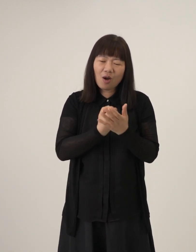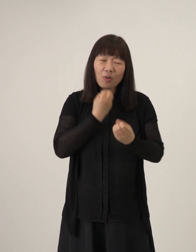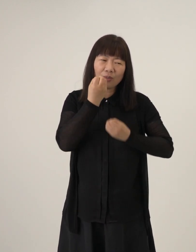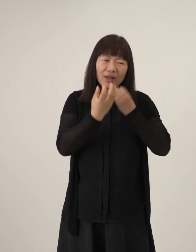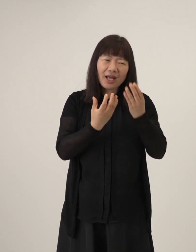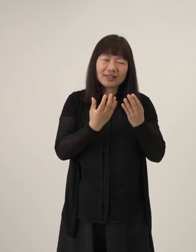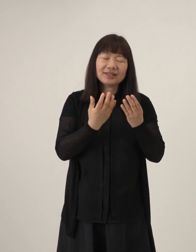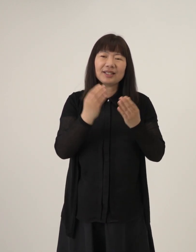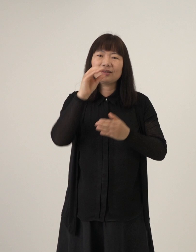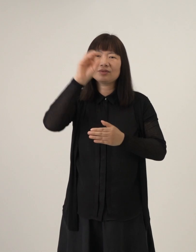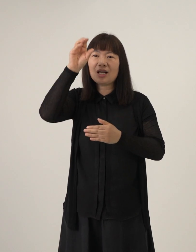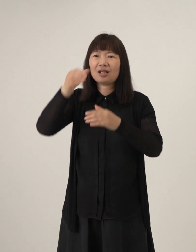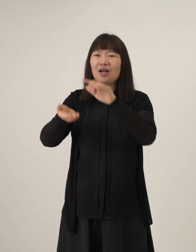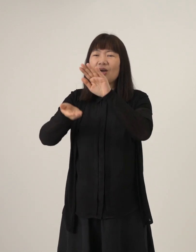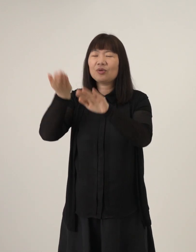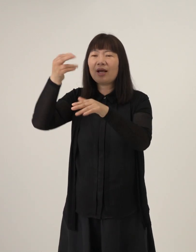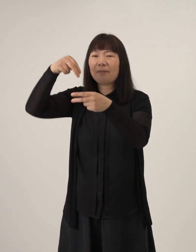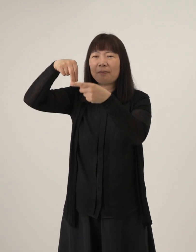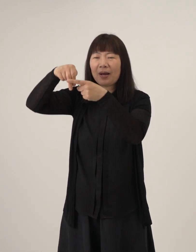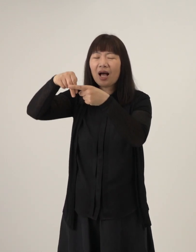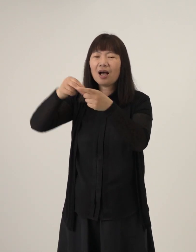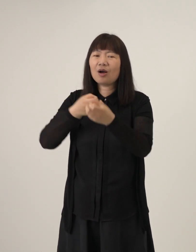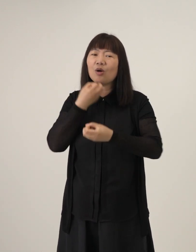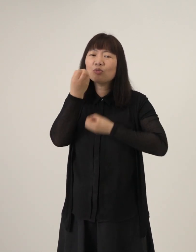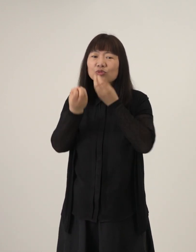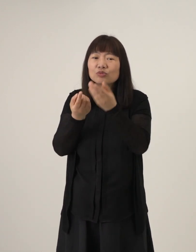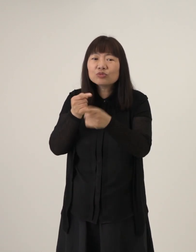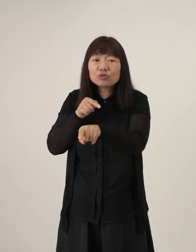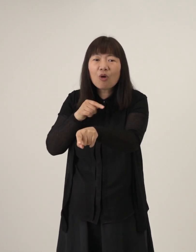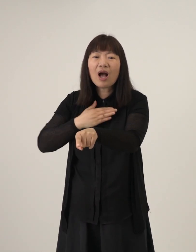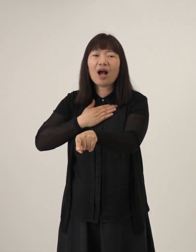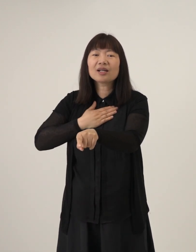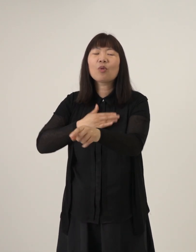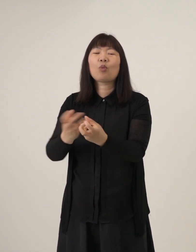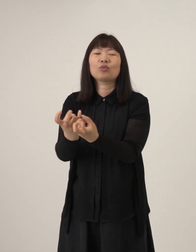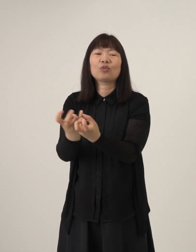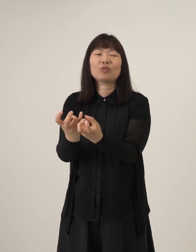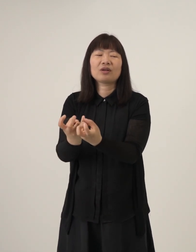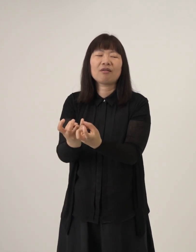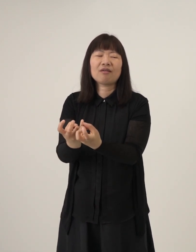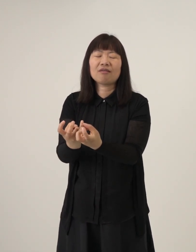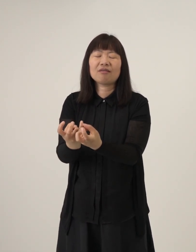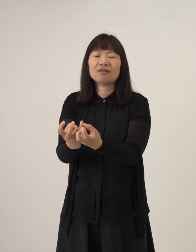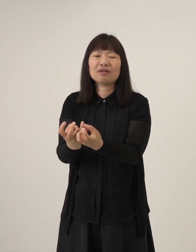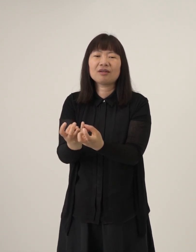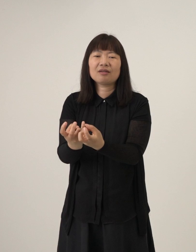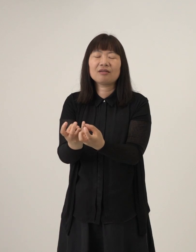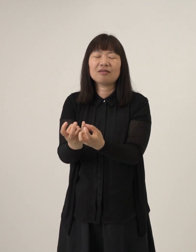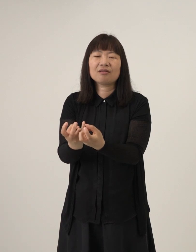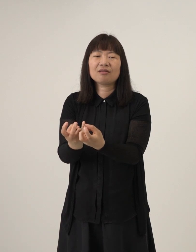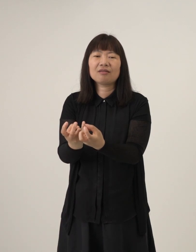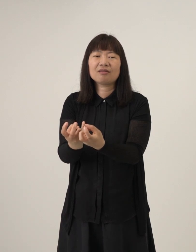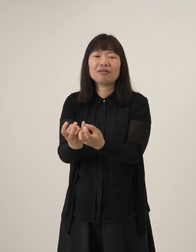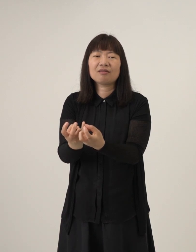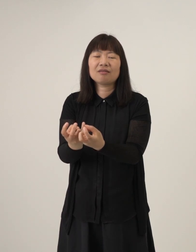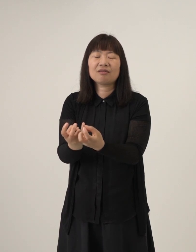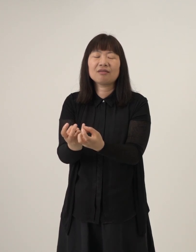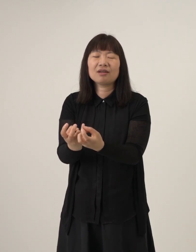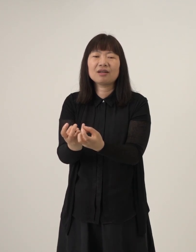그분이 십자가 위에서 처절하게 부르짖을 걸 어떻게 알겠어요? 여기에 비밀이 있어요.